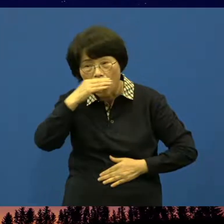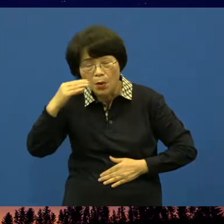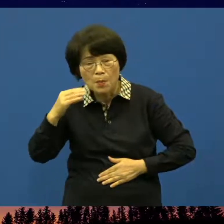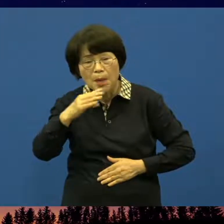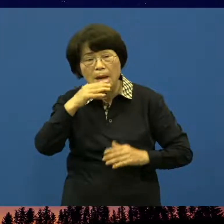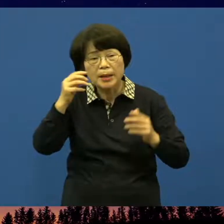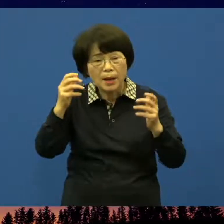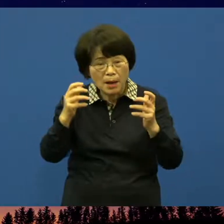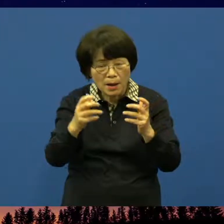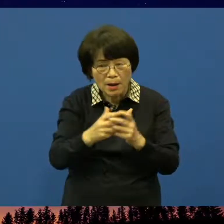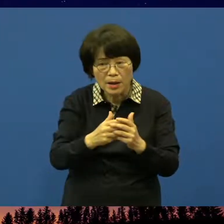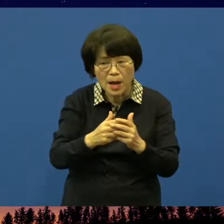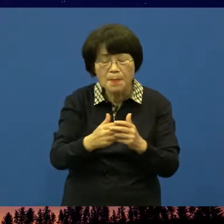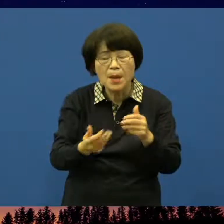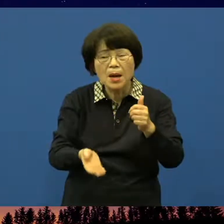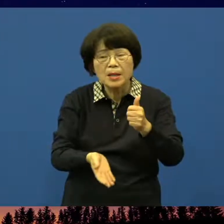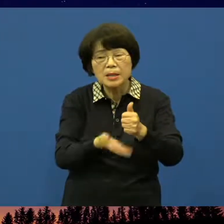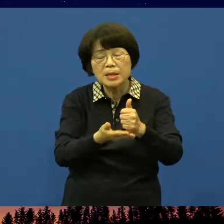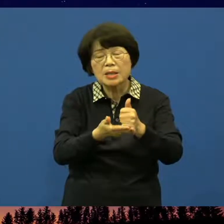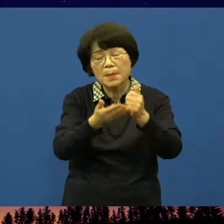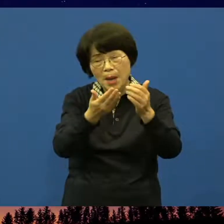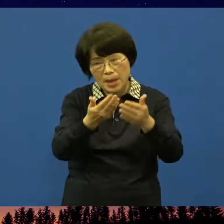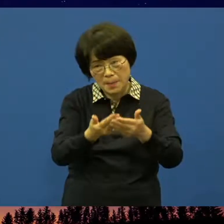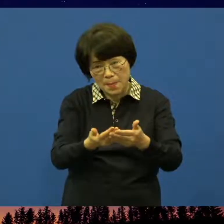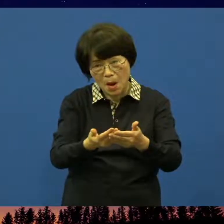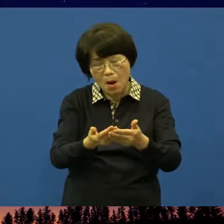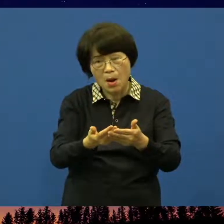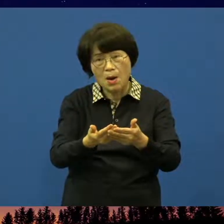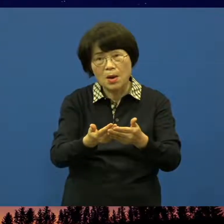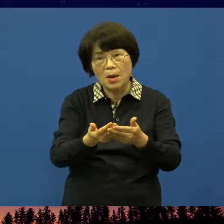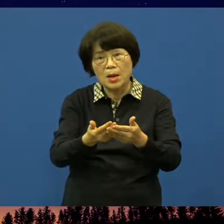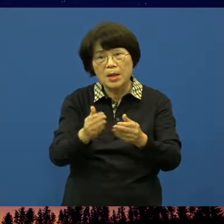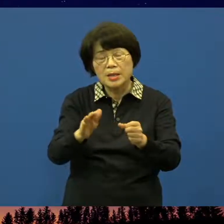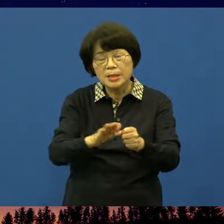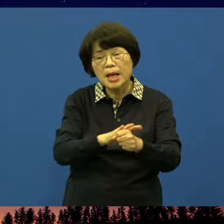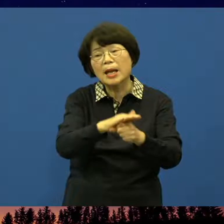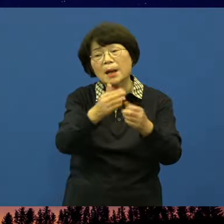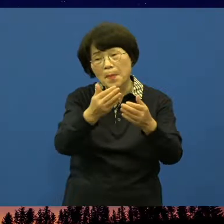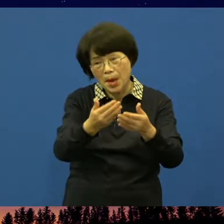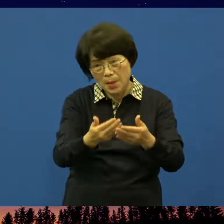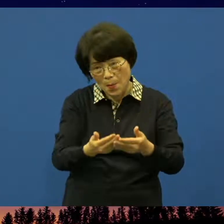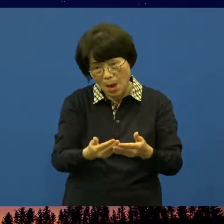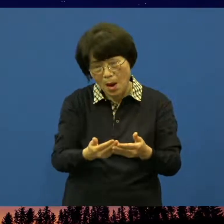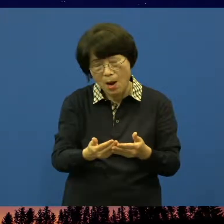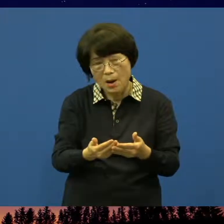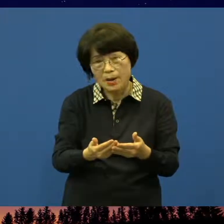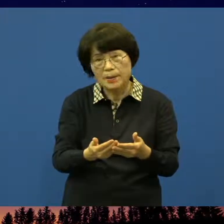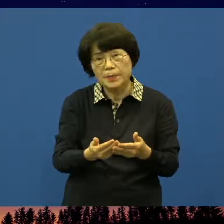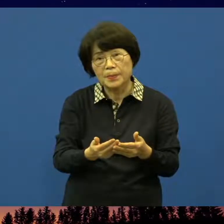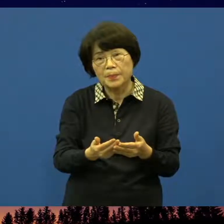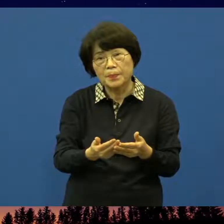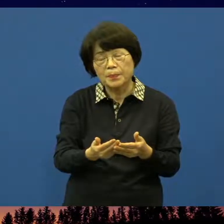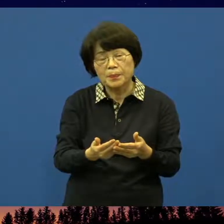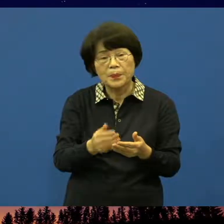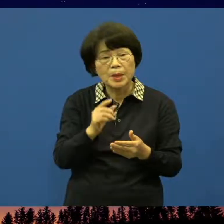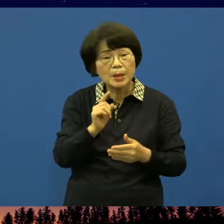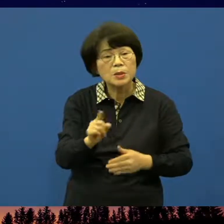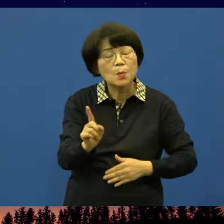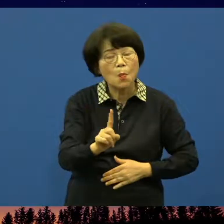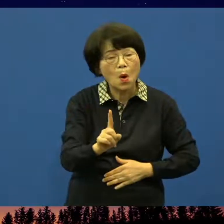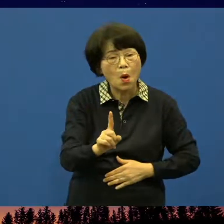경건하며 무엇이든지 칭찬받을 만하며 무엇이든지 사랑받을 만하며. 여러분, 이것은